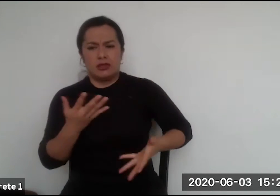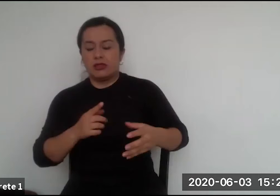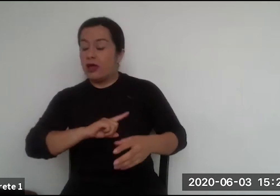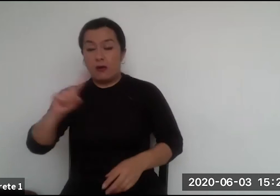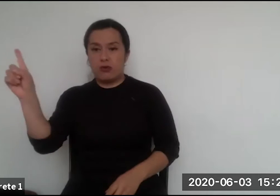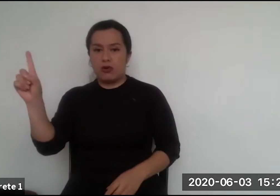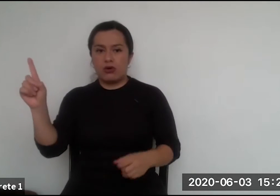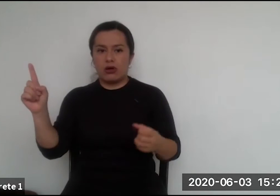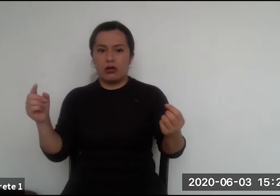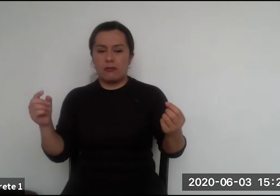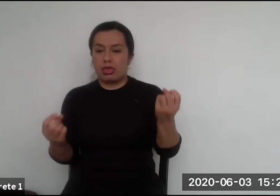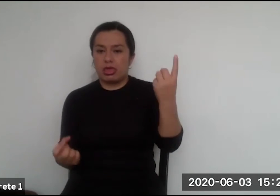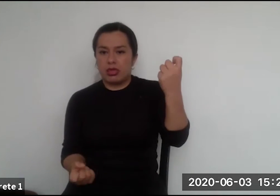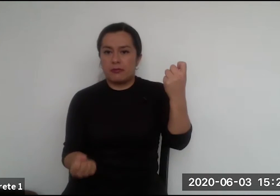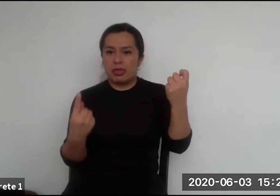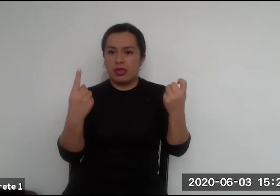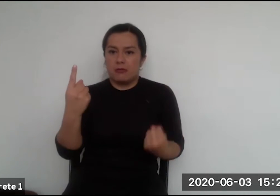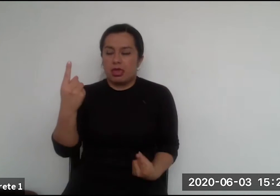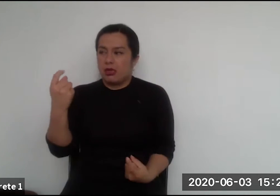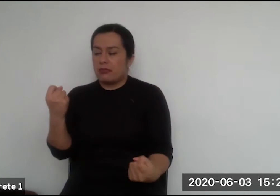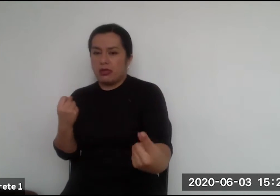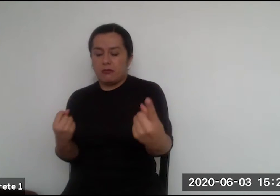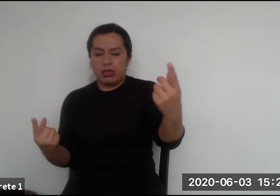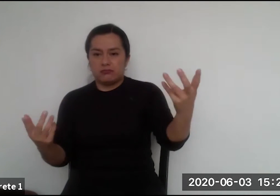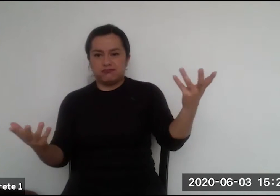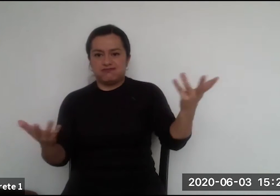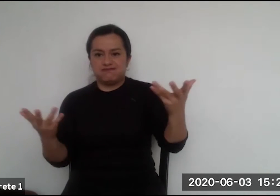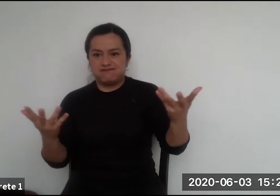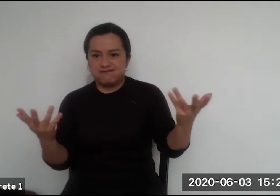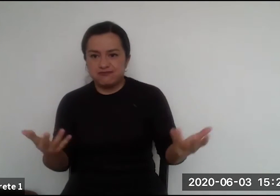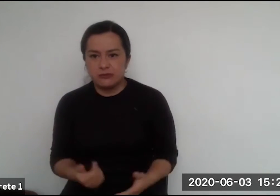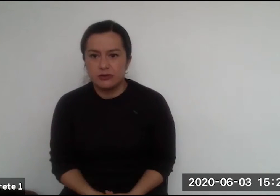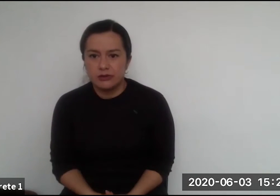uma ideia teórico-analítica, né, da deficiência como